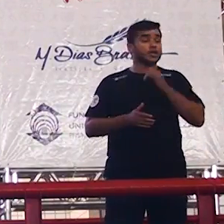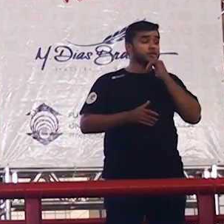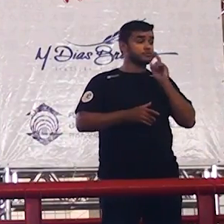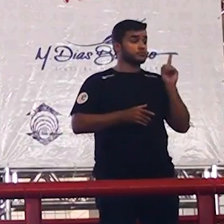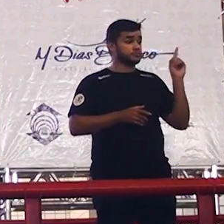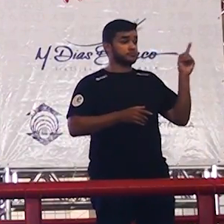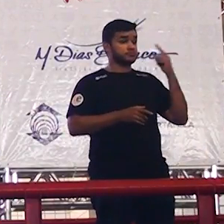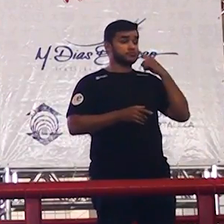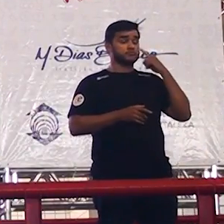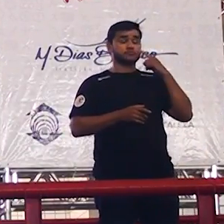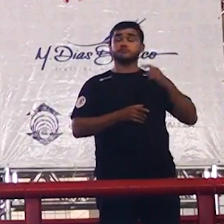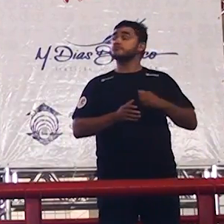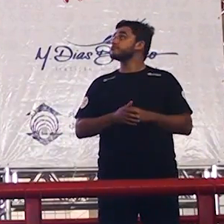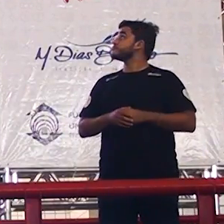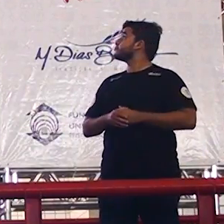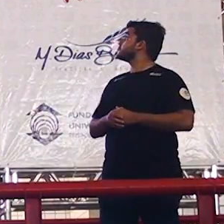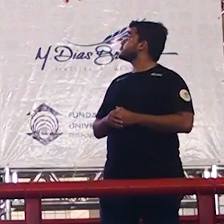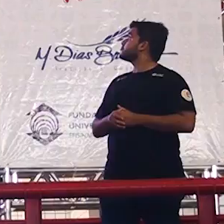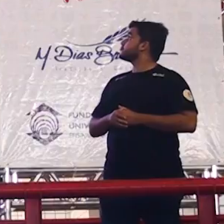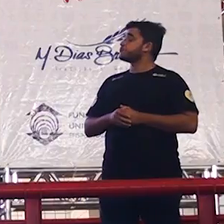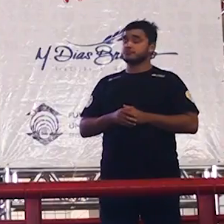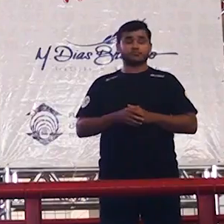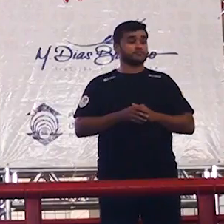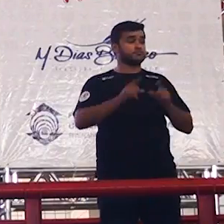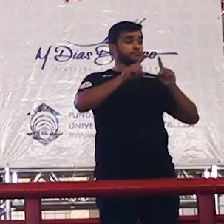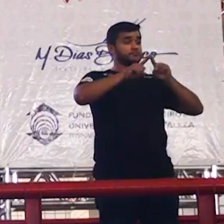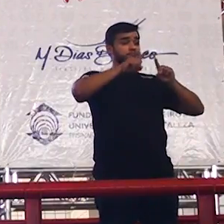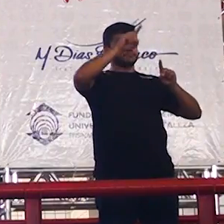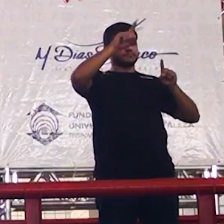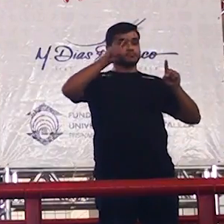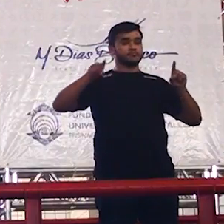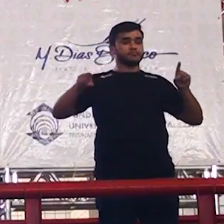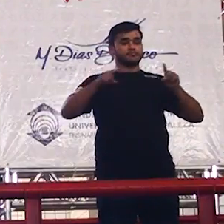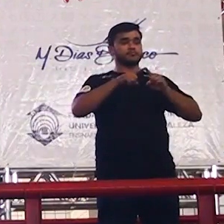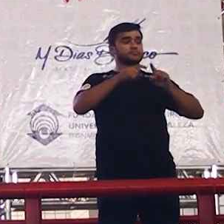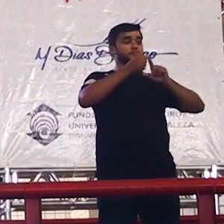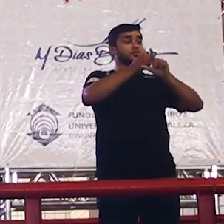Suponhamos que eu tenho o triângulo, ó, 15, 12, 17.